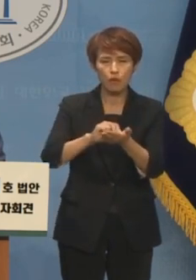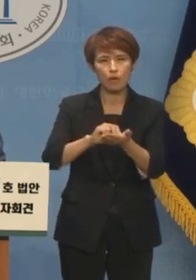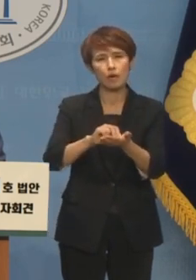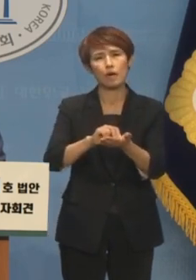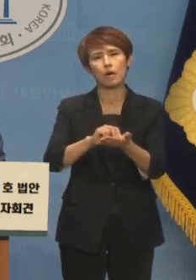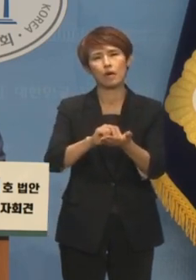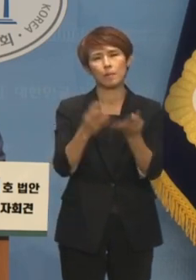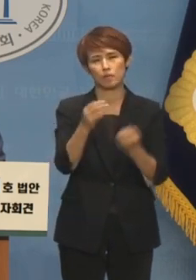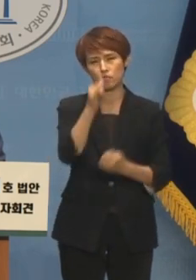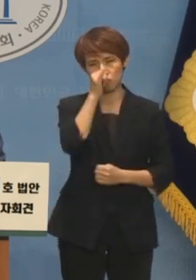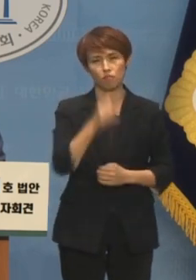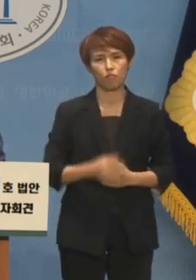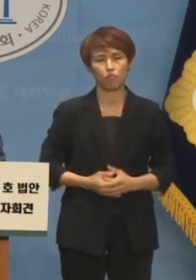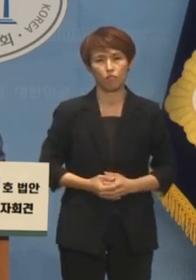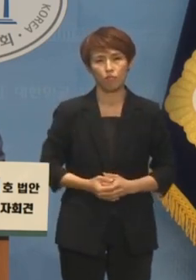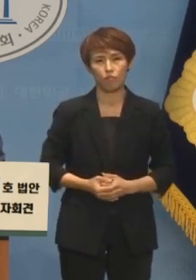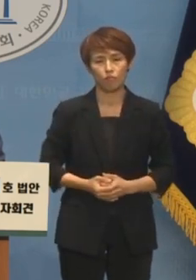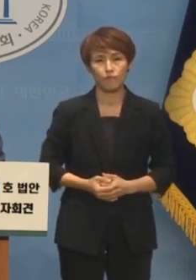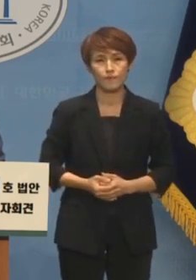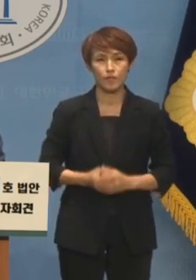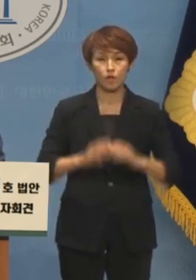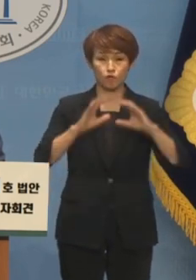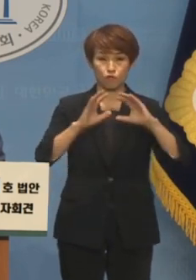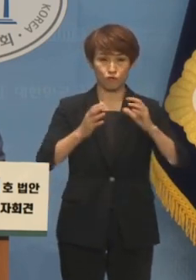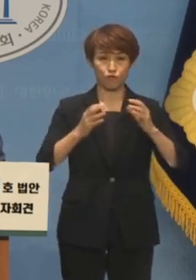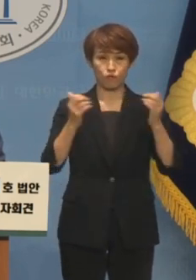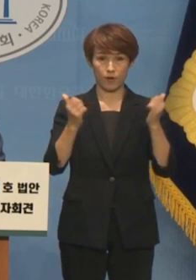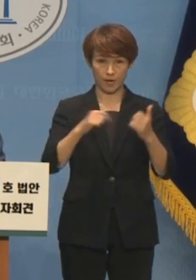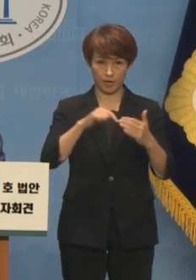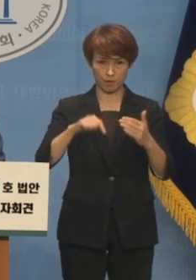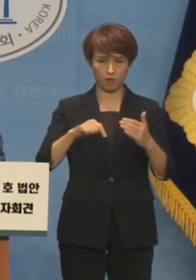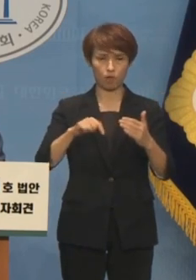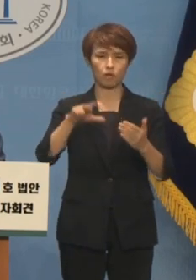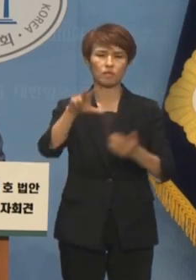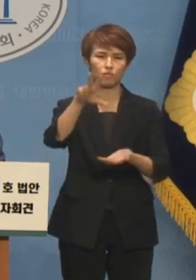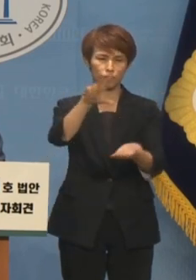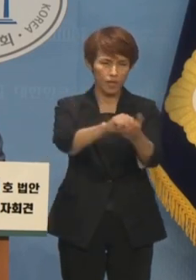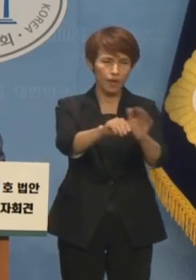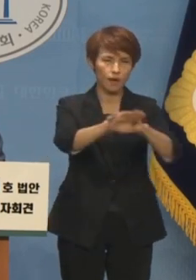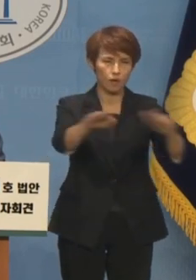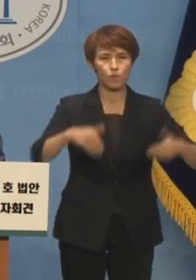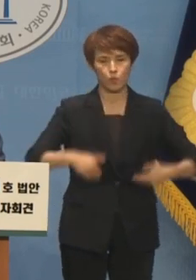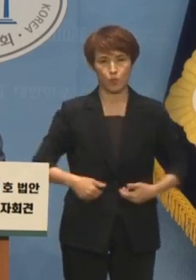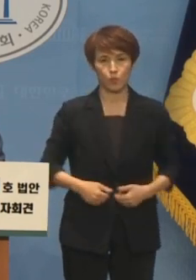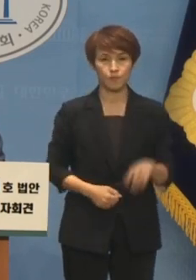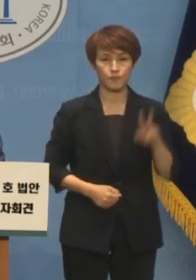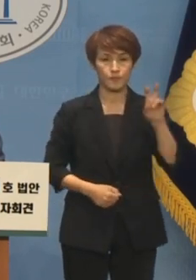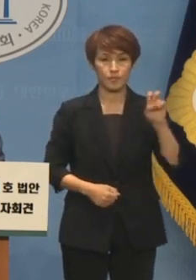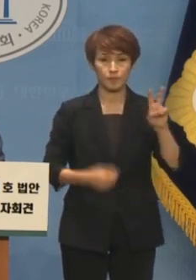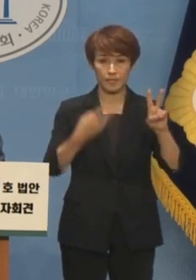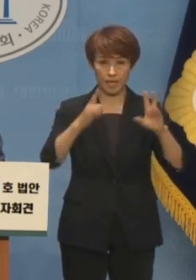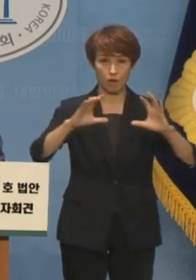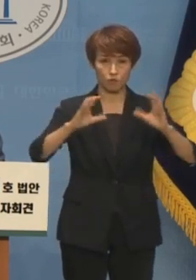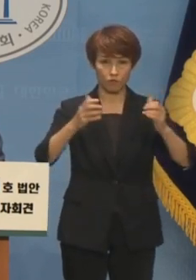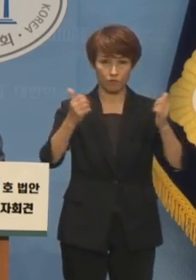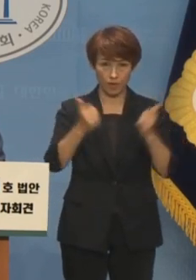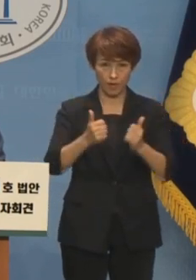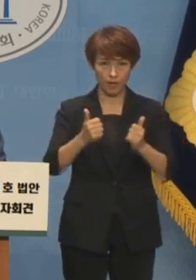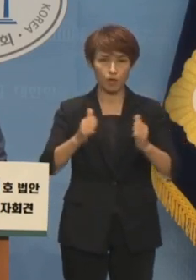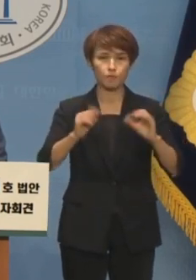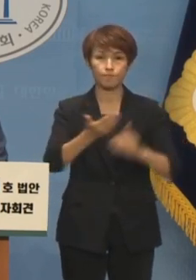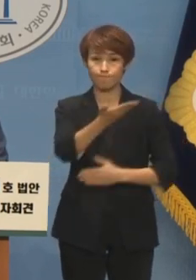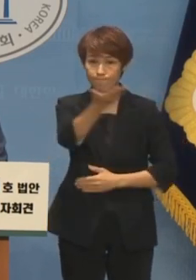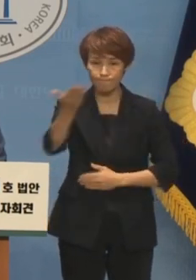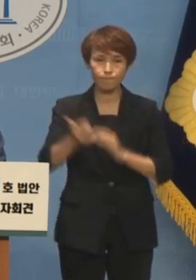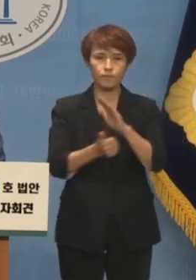않으셨습니까? 이제는 이런 문제 우리 국회에서 해결해야 합니다. 22대가 국민들께 희망을 주기 위해서